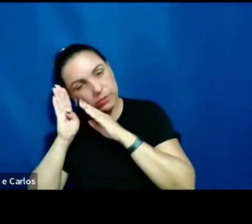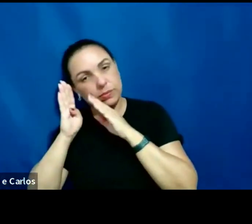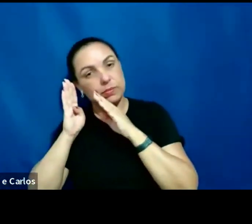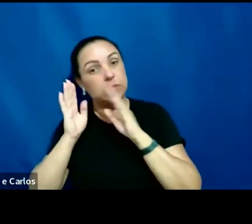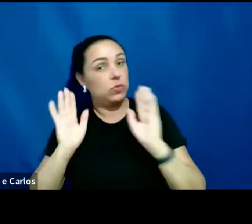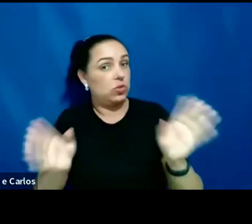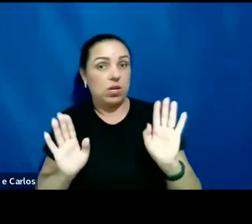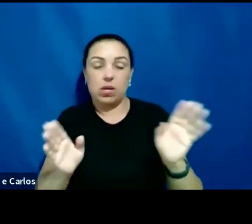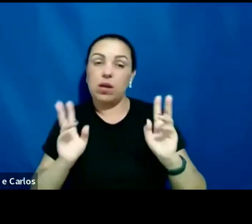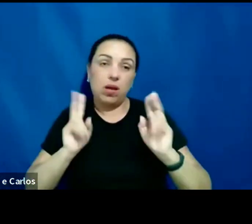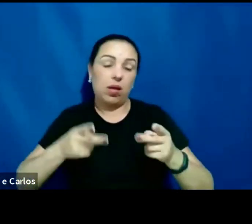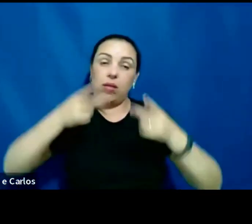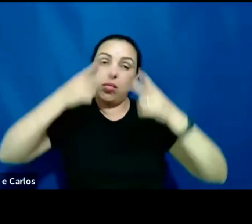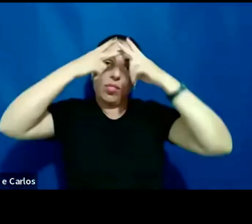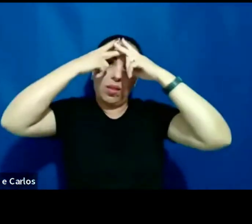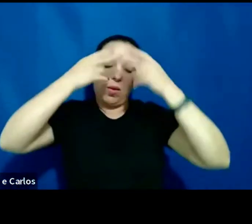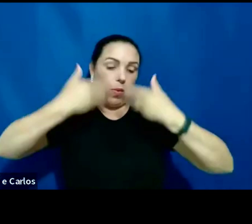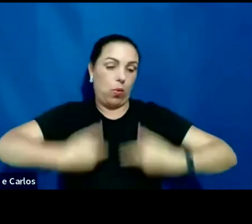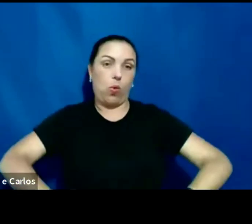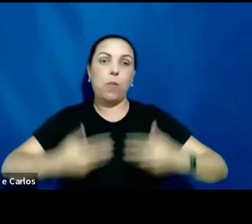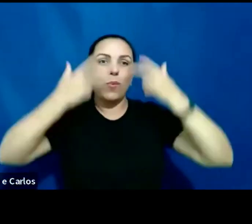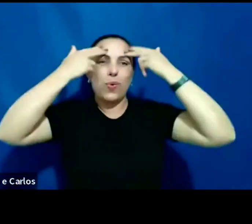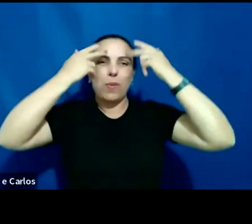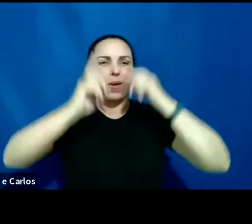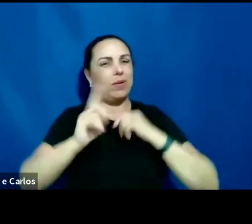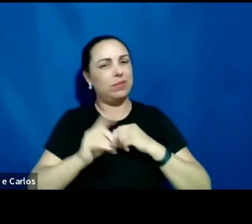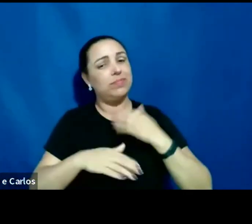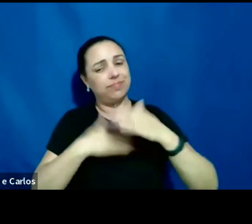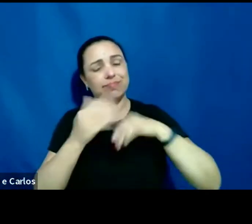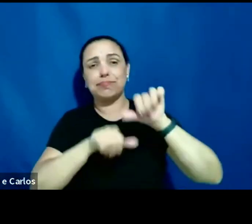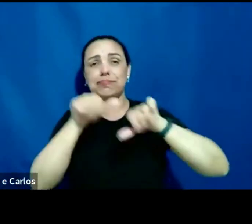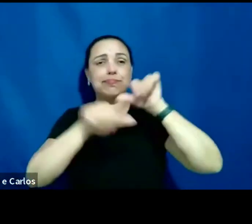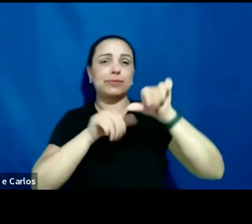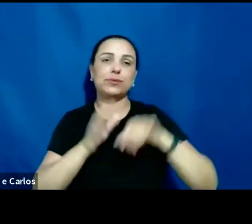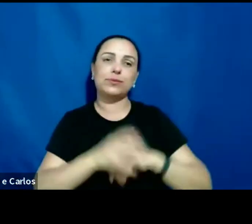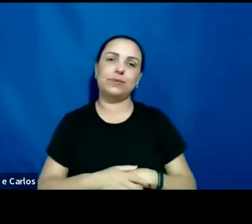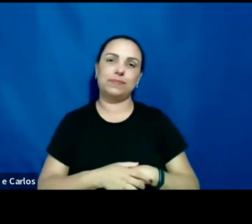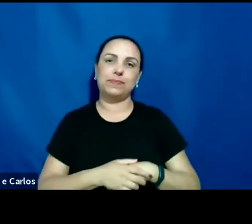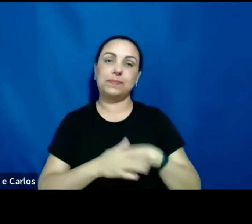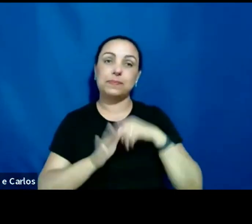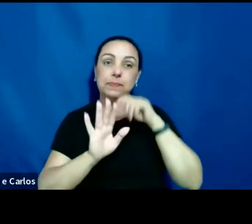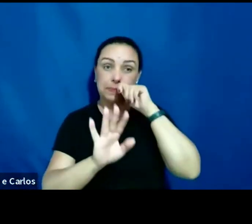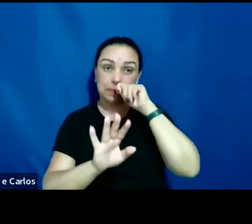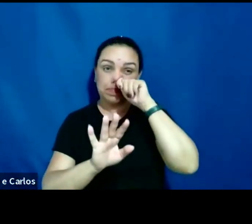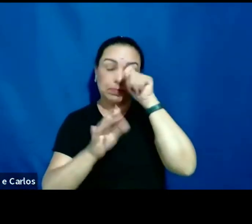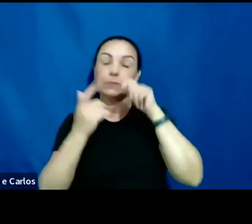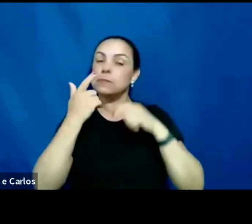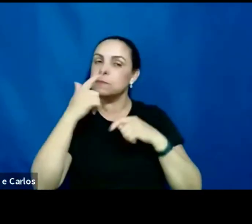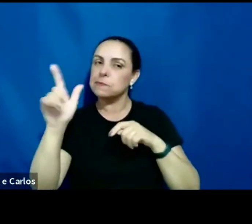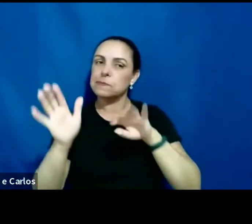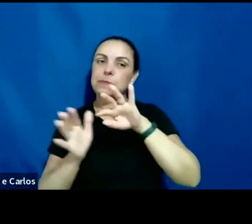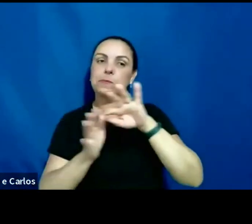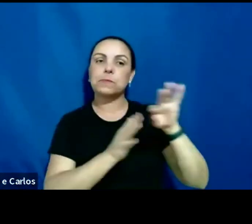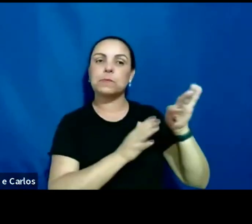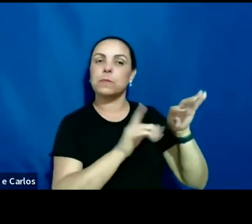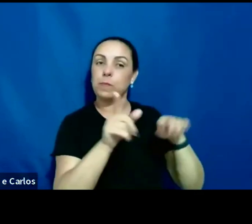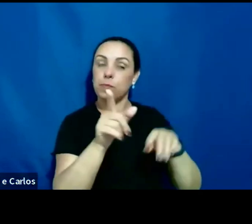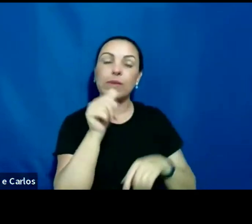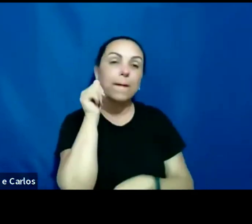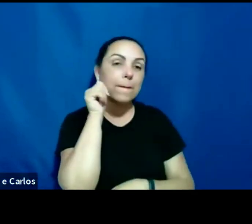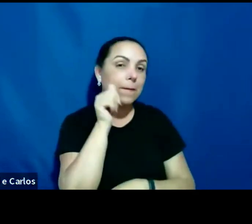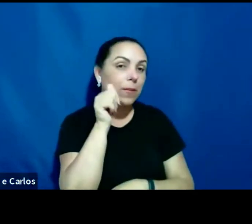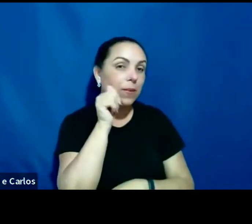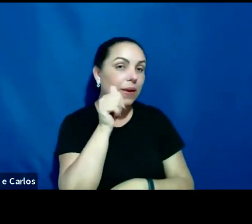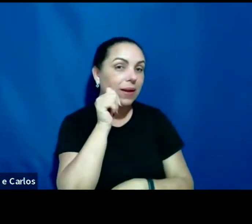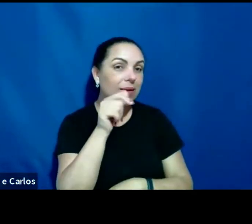coisa que contribui para a trombose. Você mulher, homem não, tá? Mas você mulher que